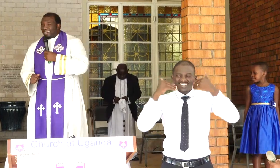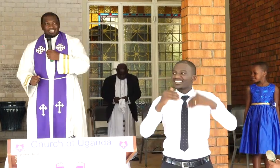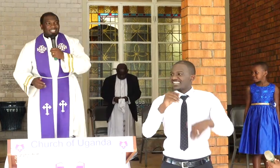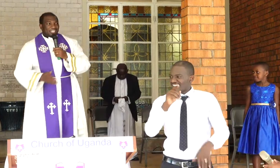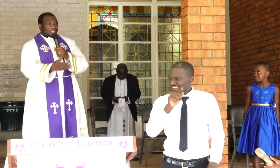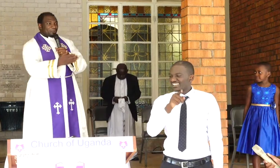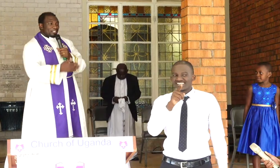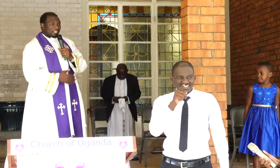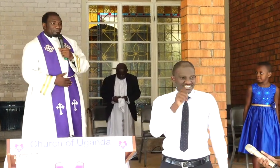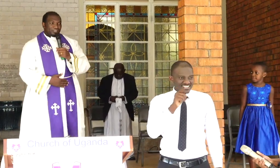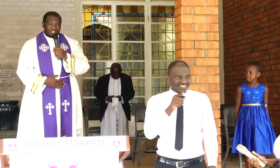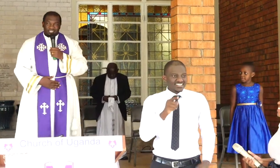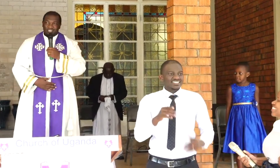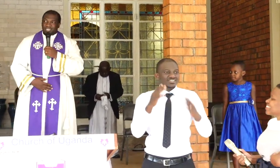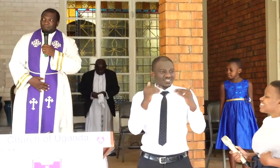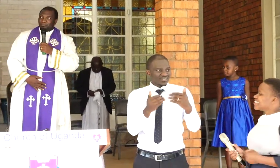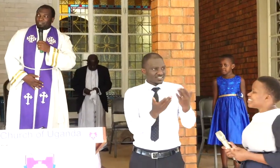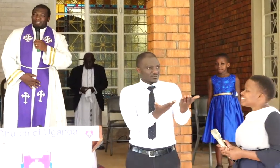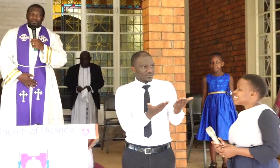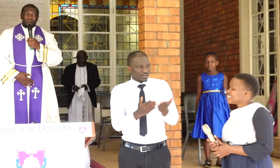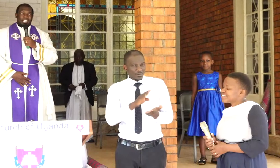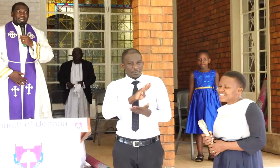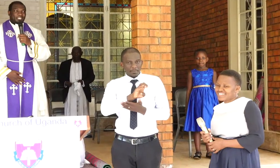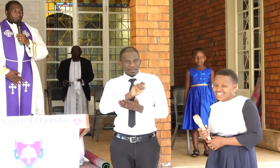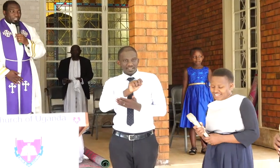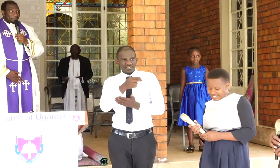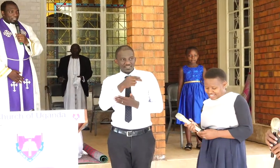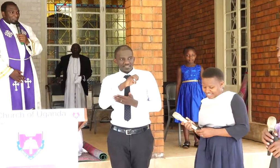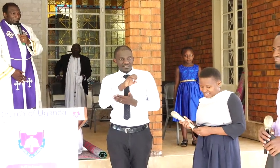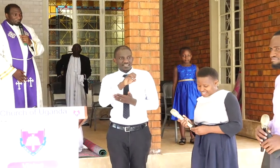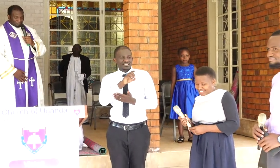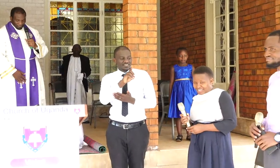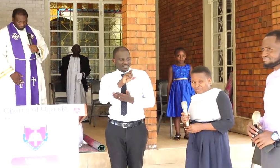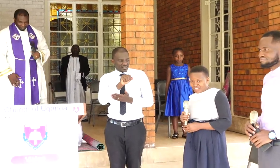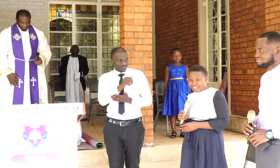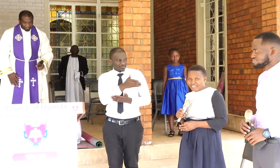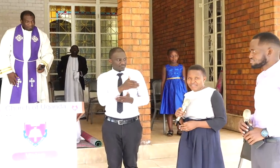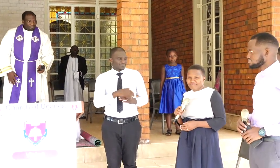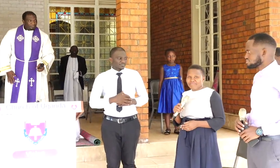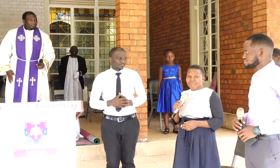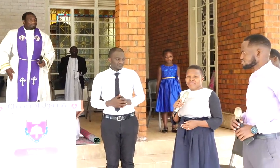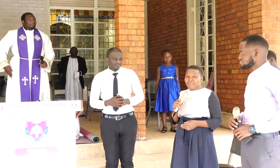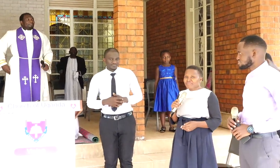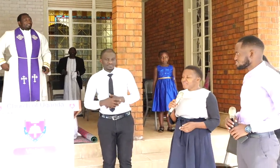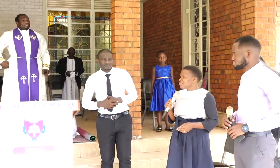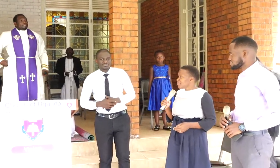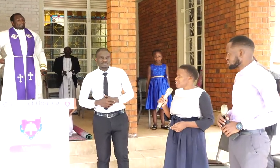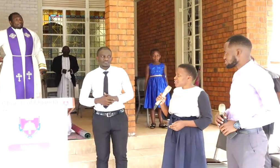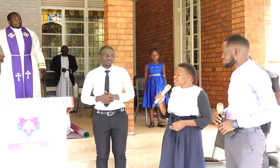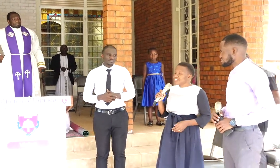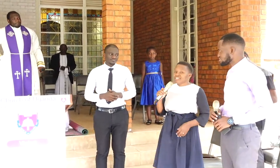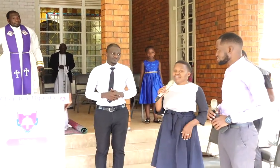Aha. Kale katwanirize Bethesda kwaya ate twale maso. Amen.